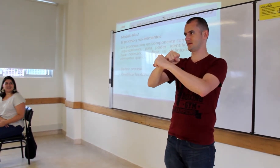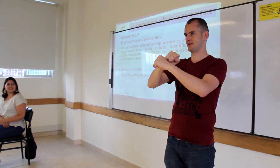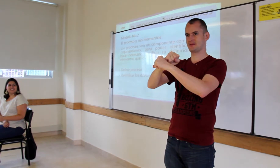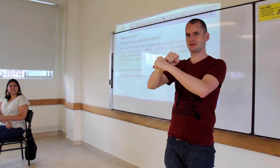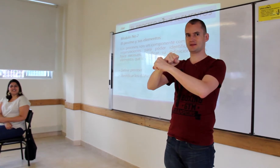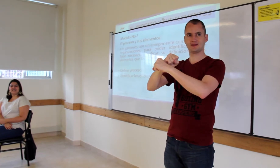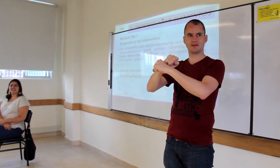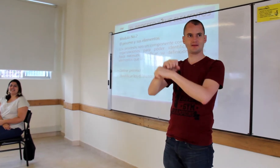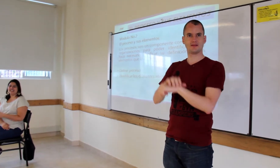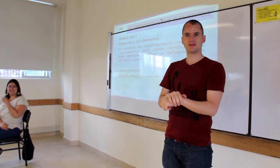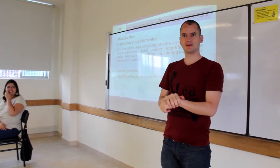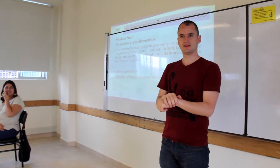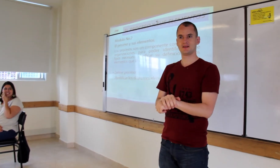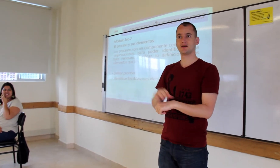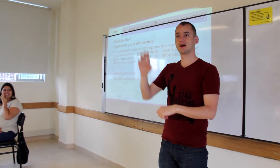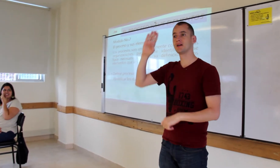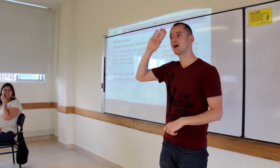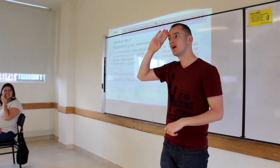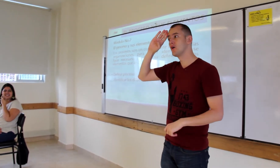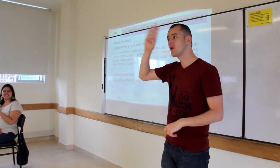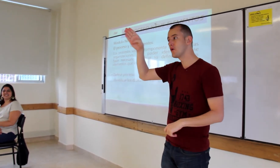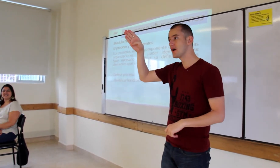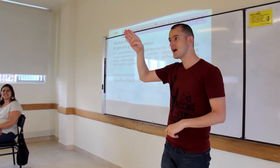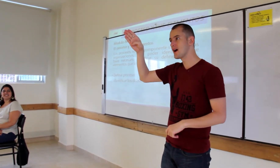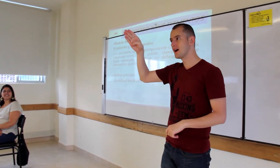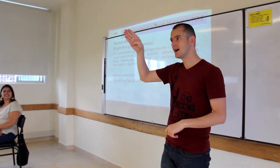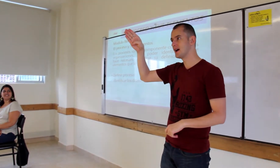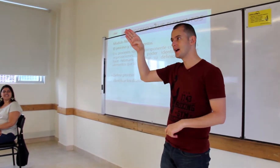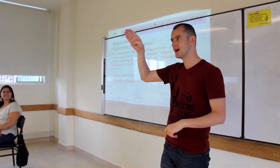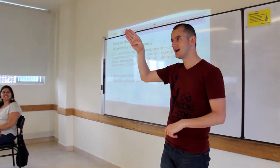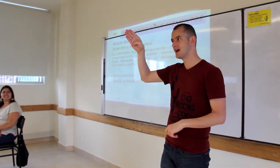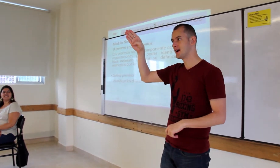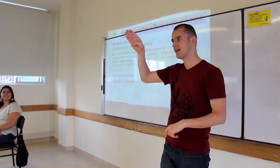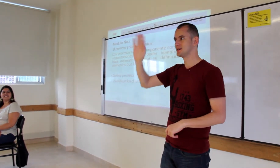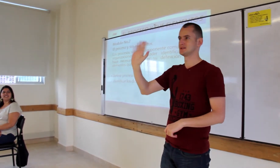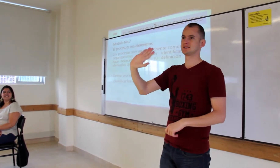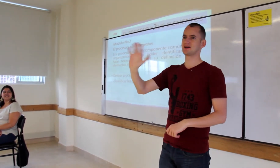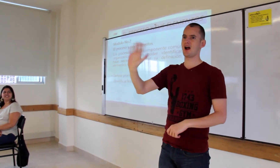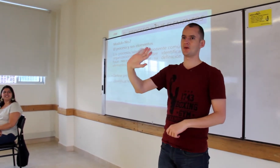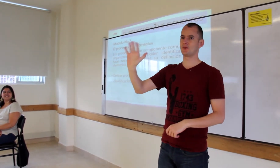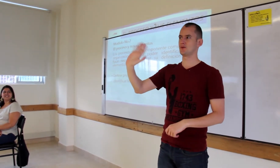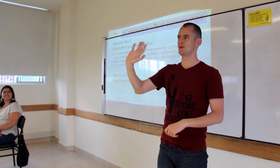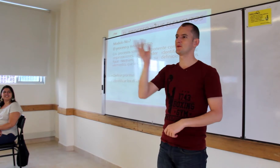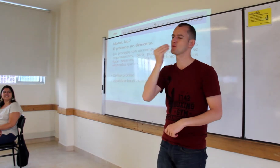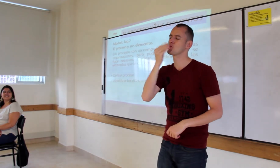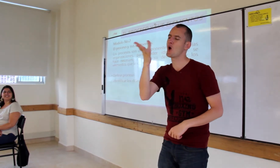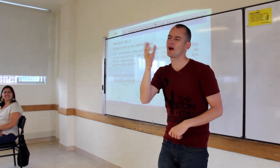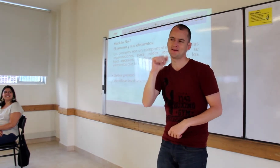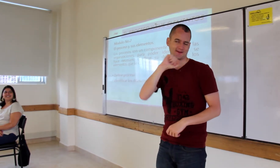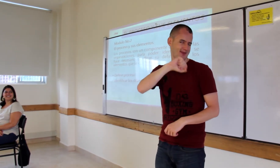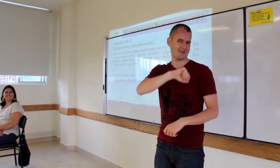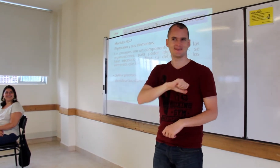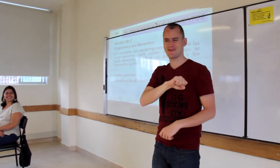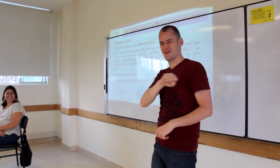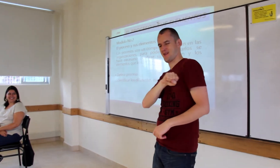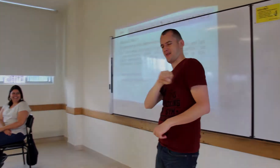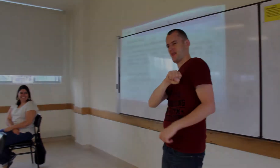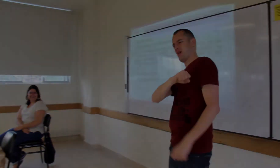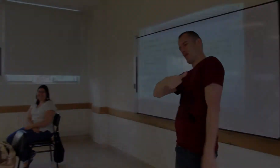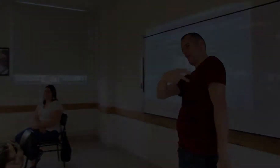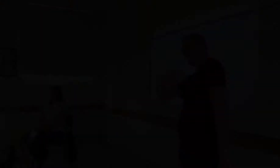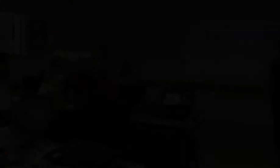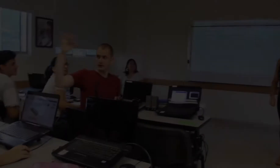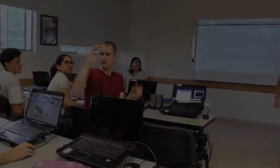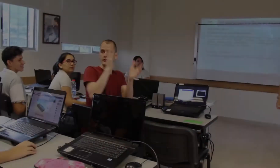En la noche se cierra lo que se abrió en la mañana. Hola. Chao. Y chao.